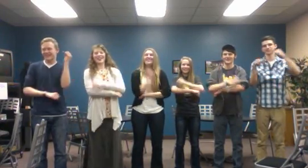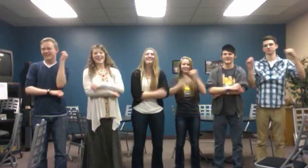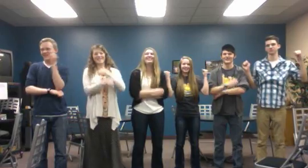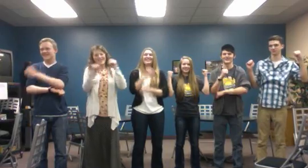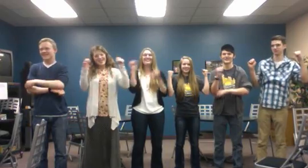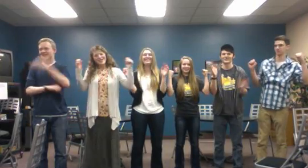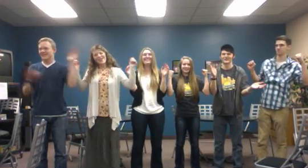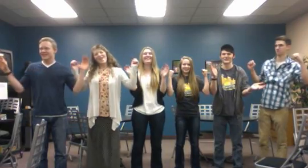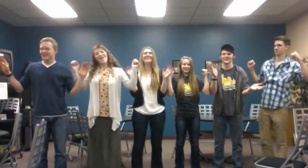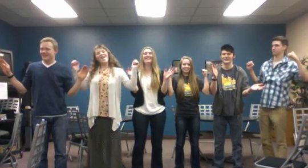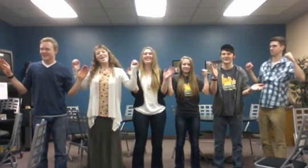venció.